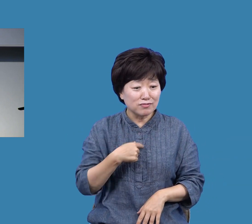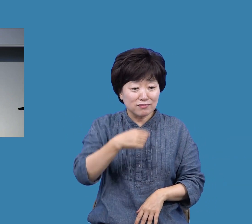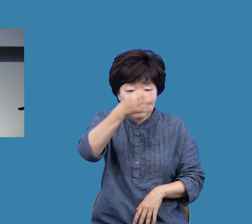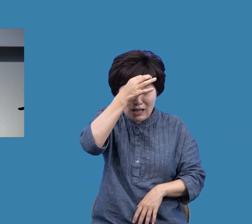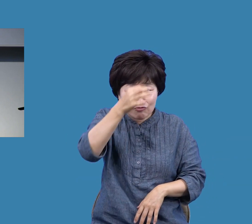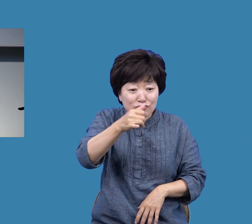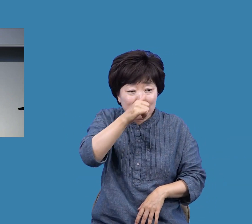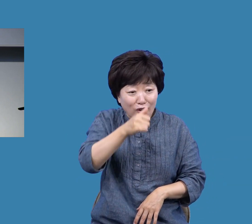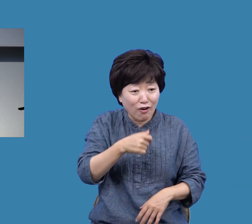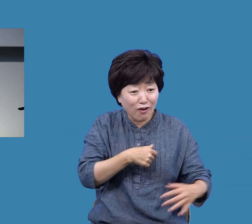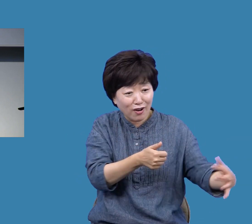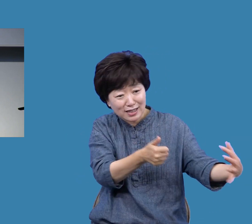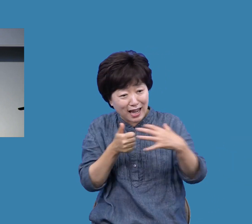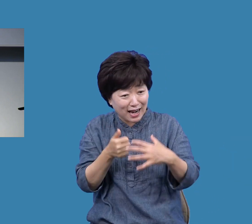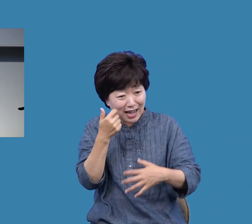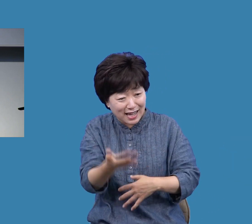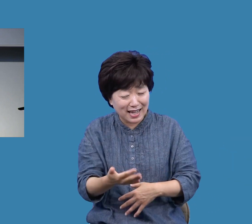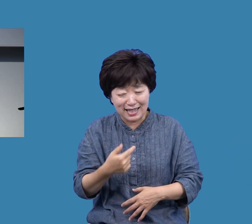그 무슨 의미의 아멘이냐?